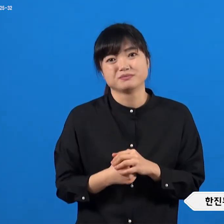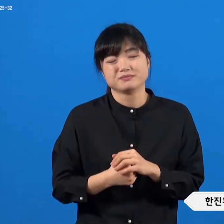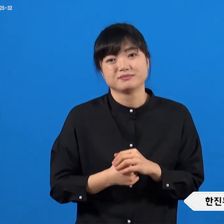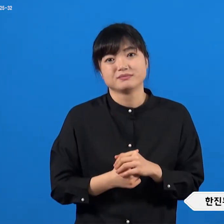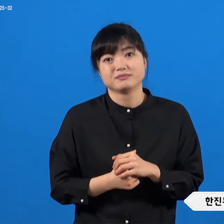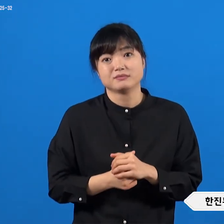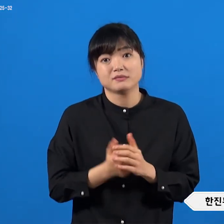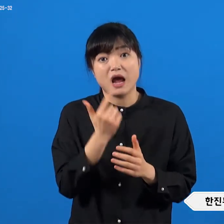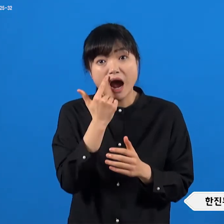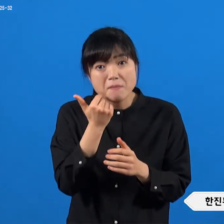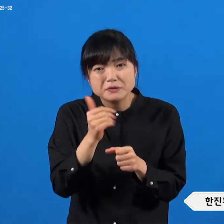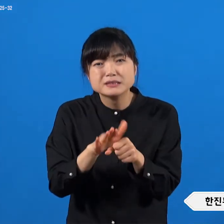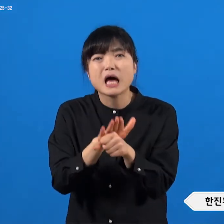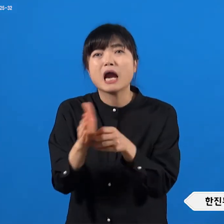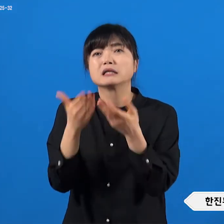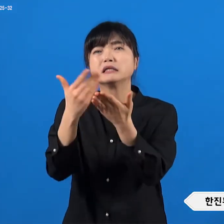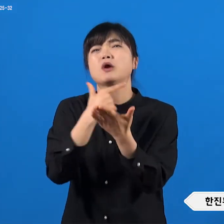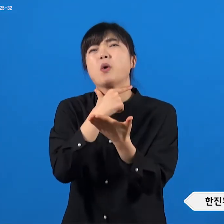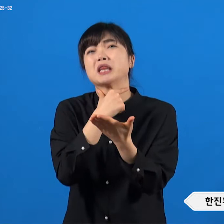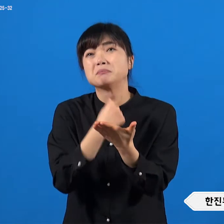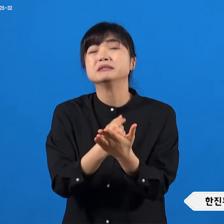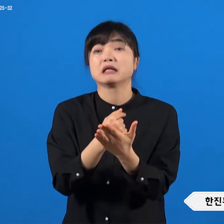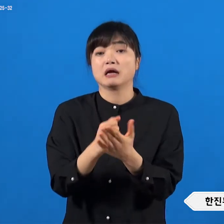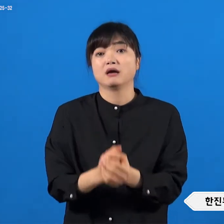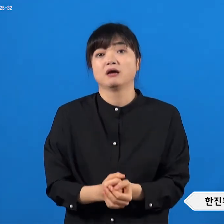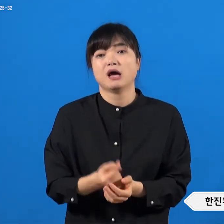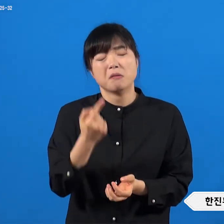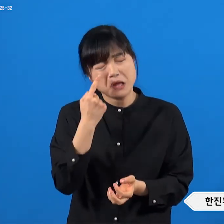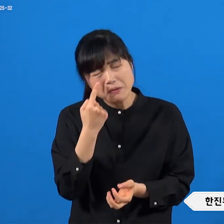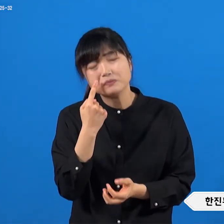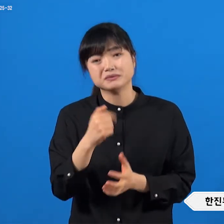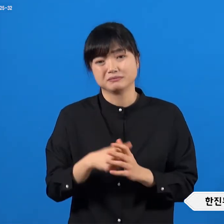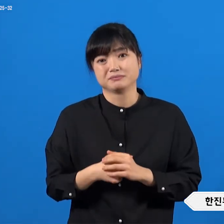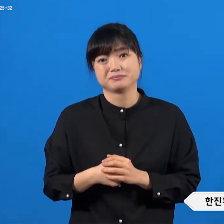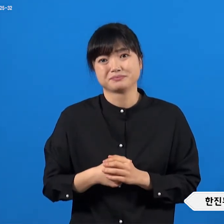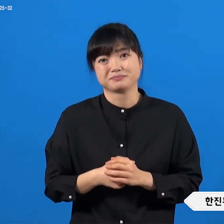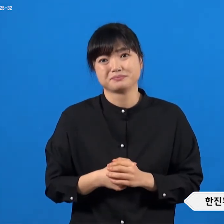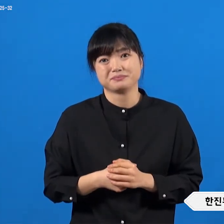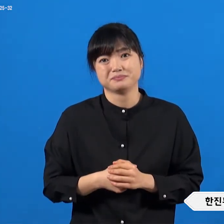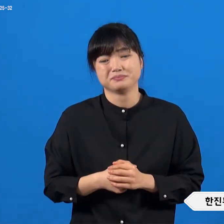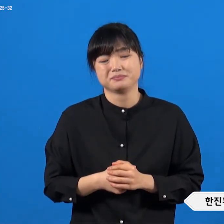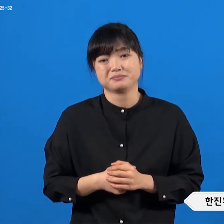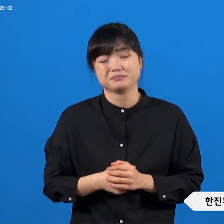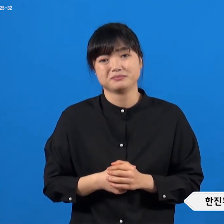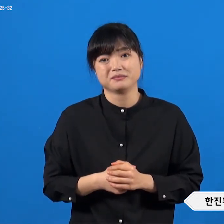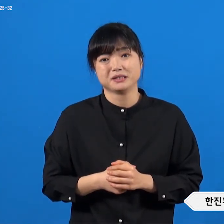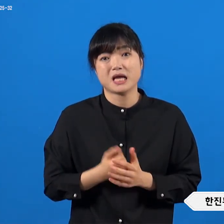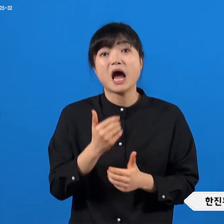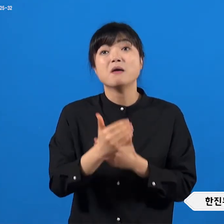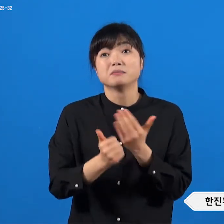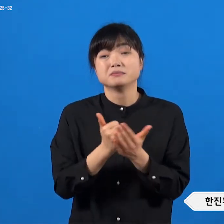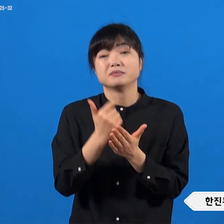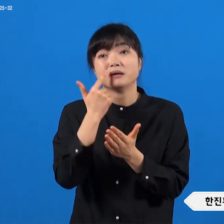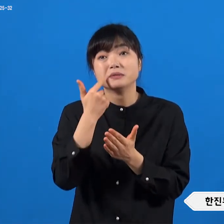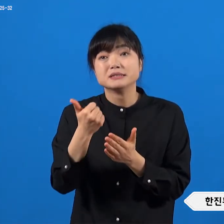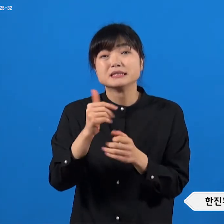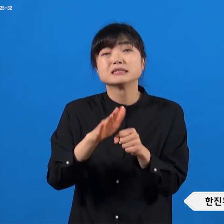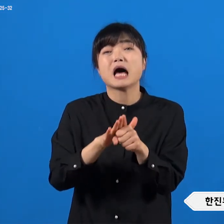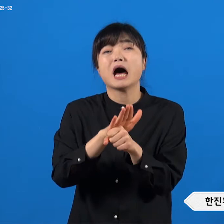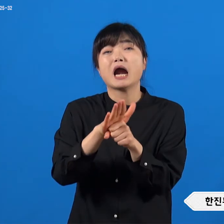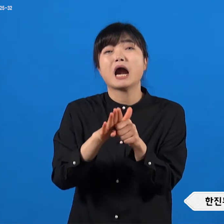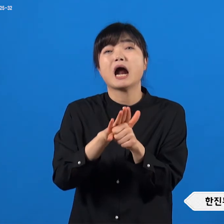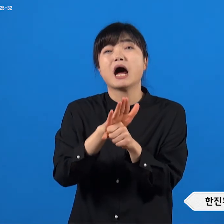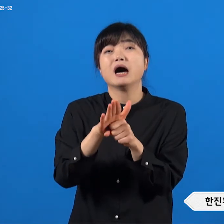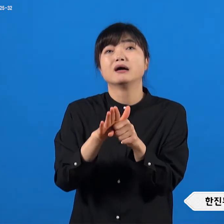그러니까 아버지 사랑하기를 원합니다. 그러십시오. 그것도 안 되면 아버지